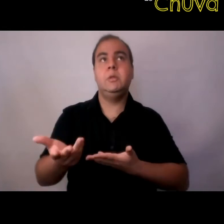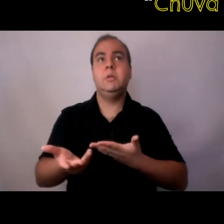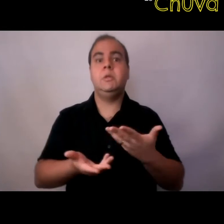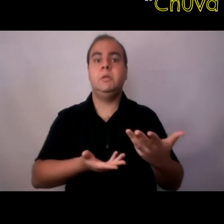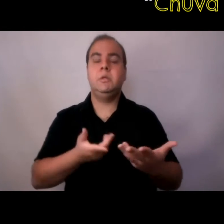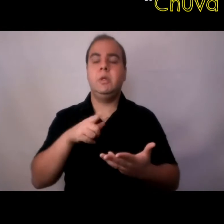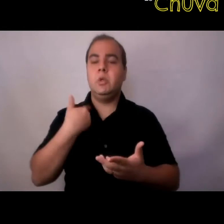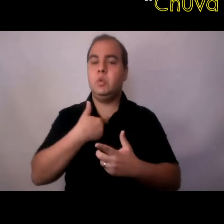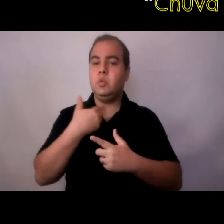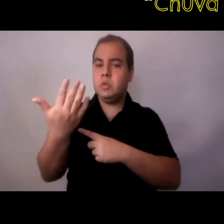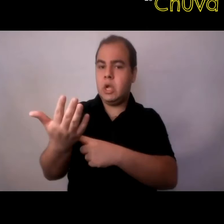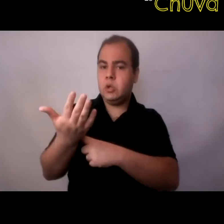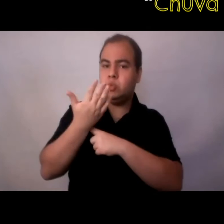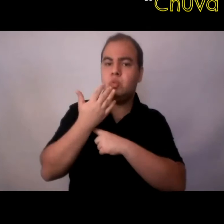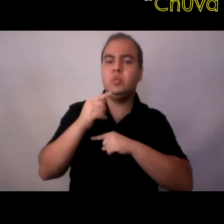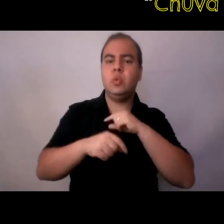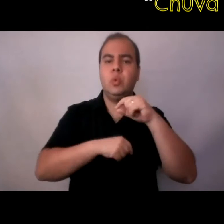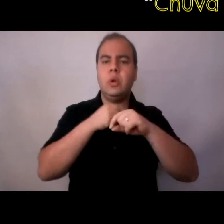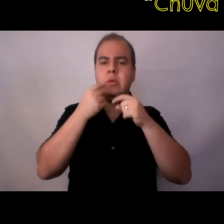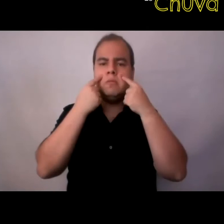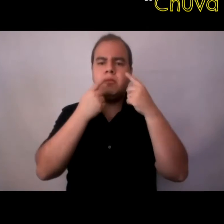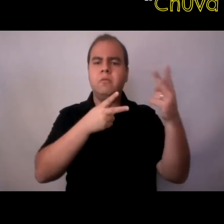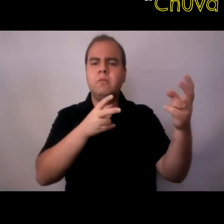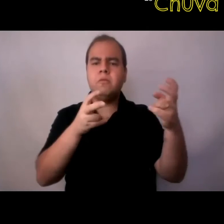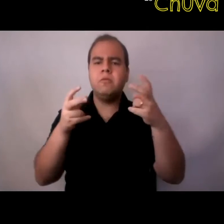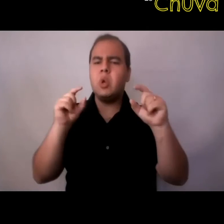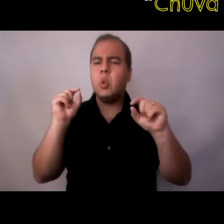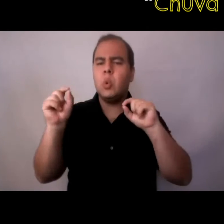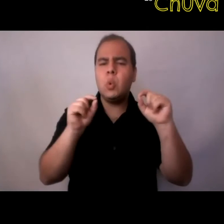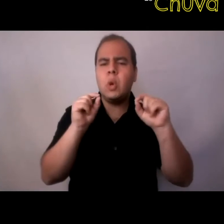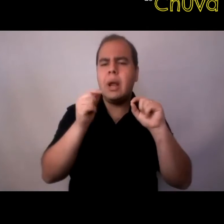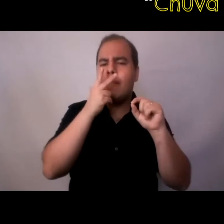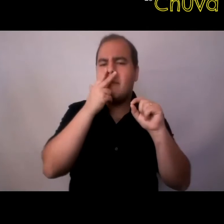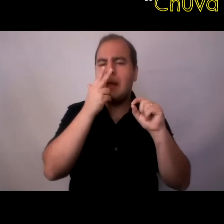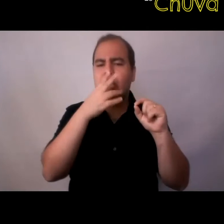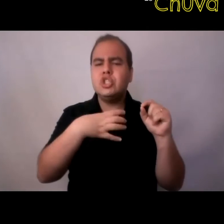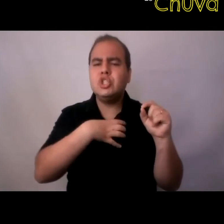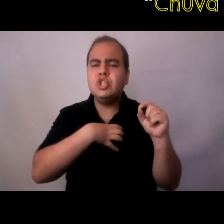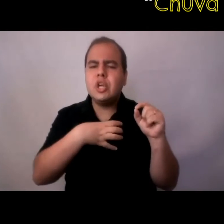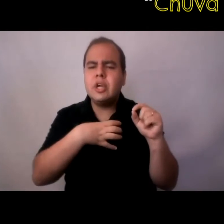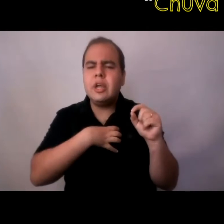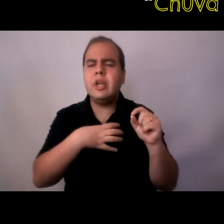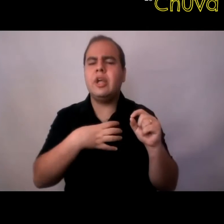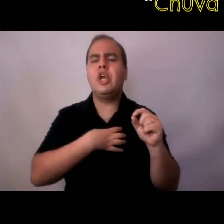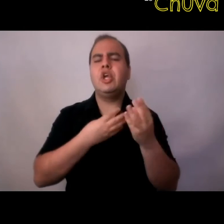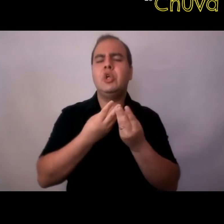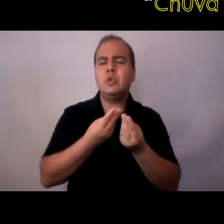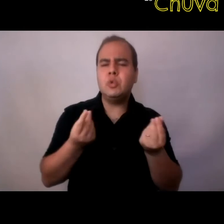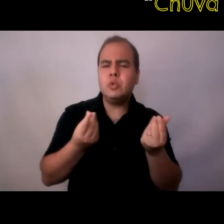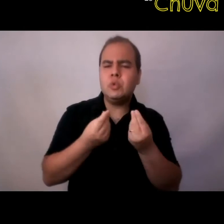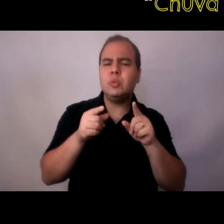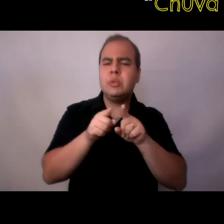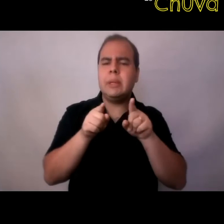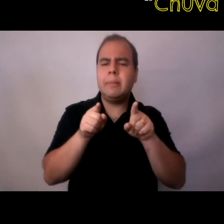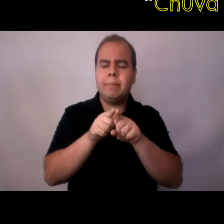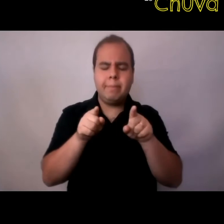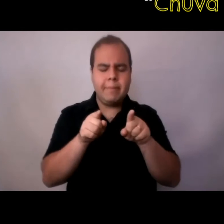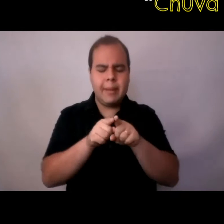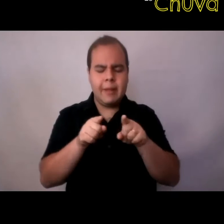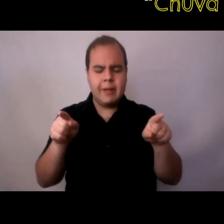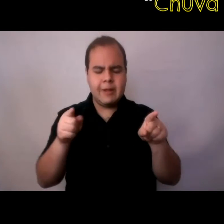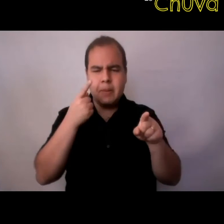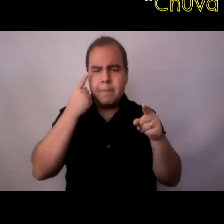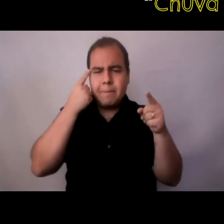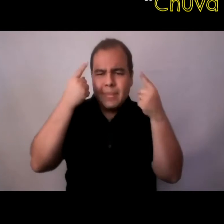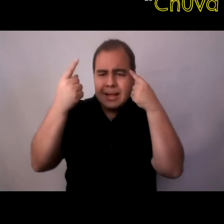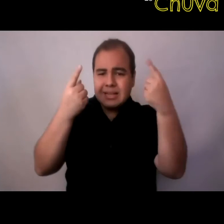nos ajuda a determinar que tipo de tipologia, que tipo de estrutura eu vou considerar no meu